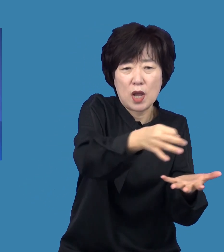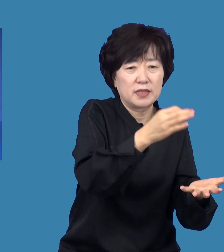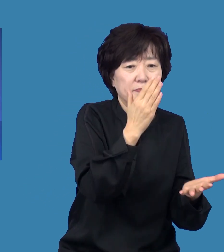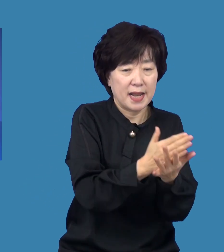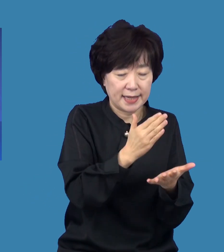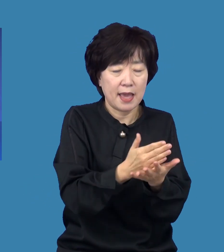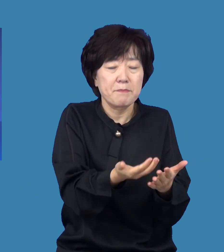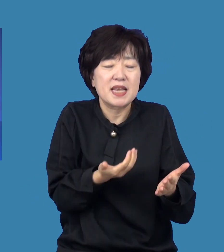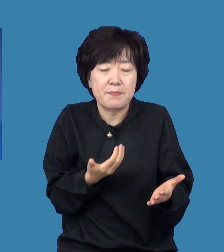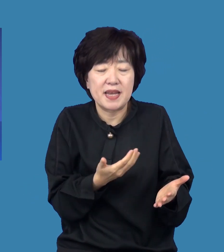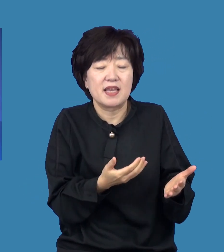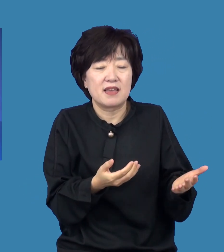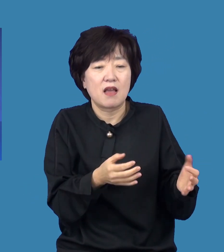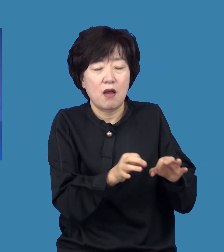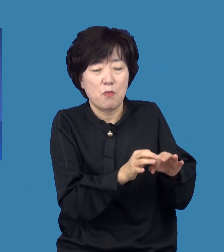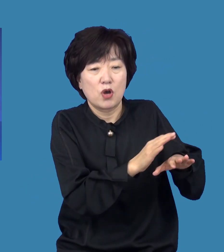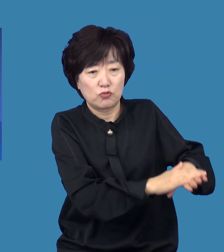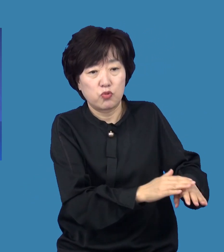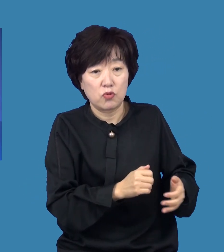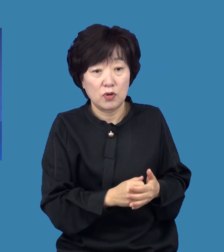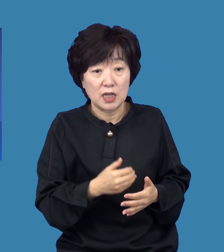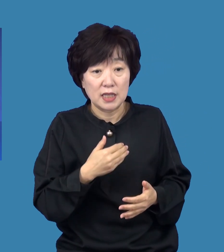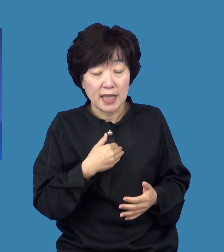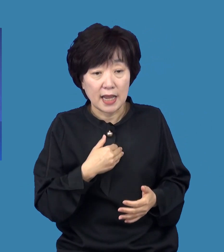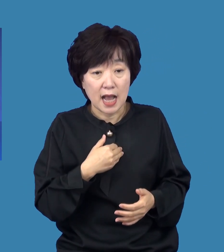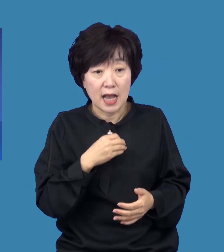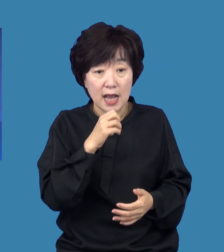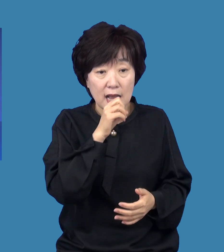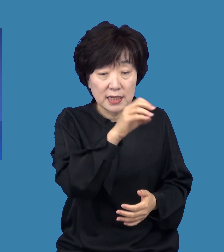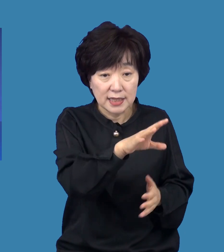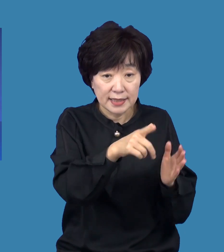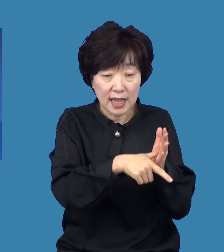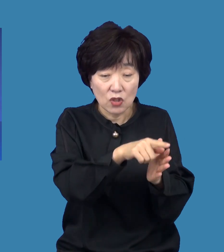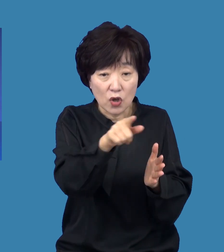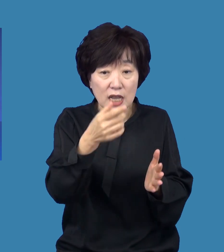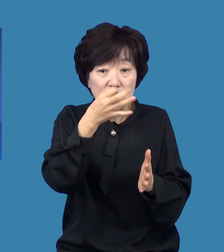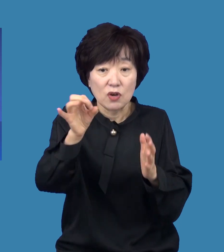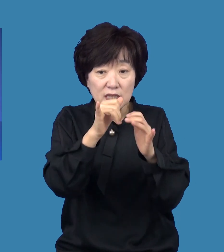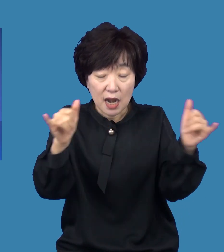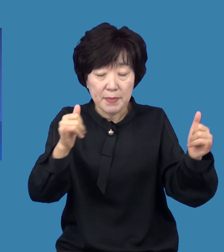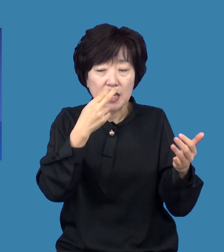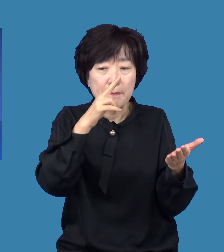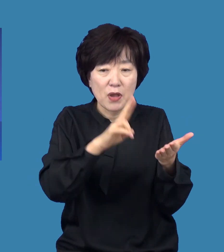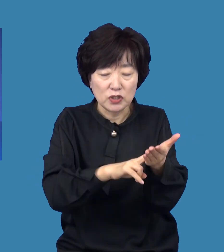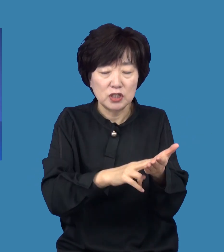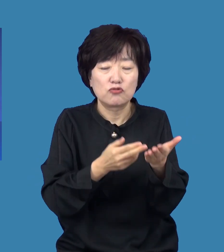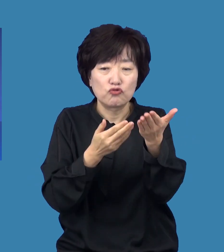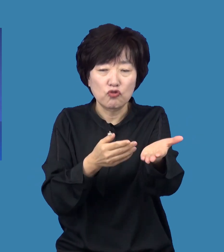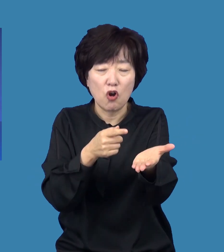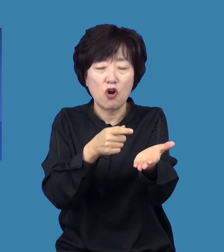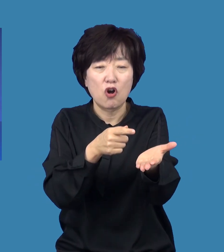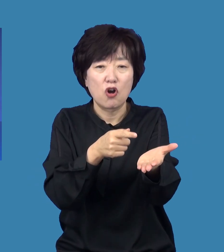너희가 인정한 사람에게 너희의 은혜를 가지고 가게 하리니